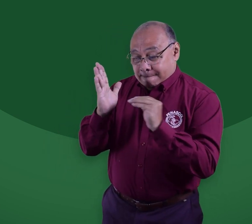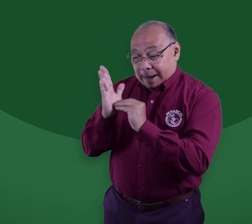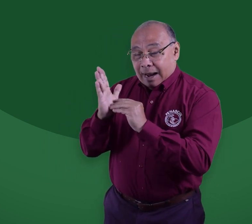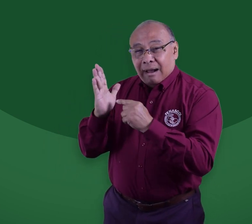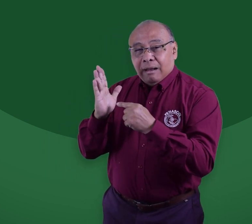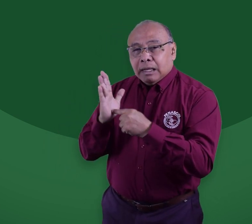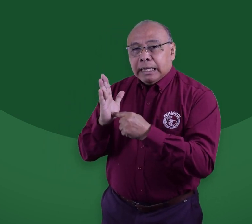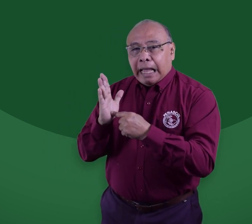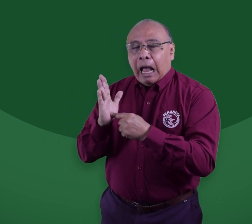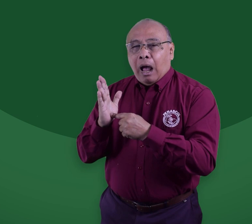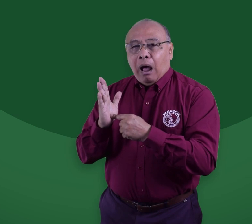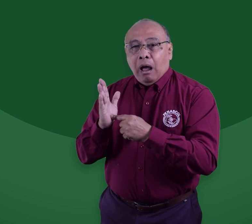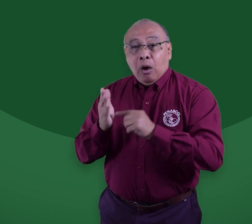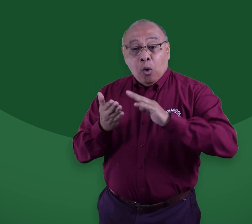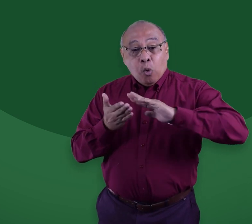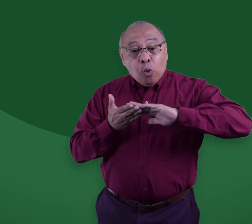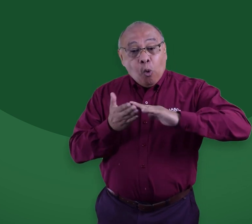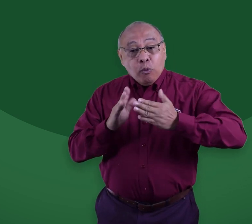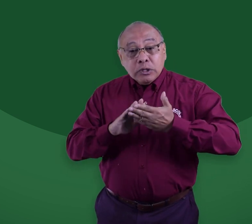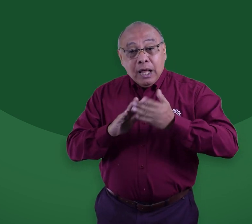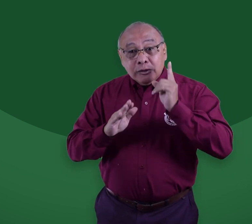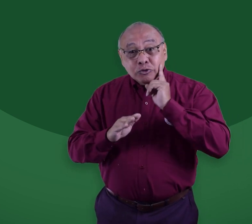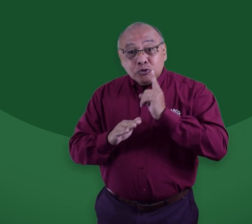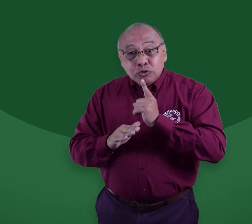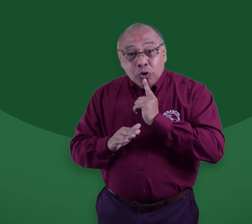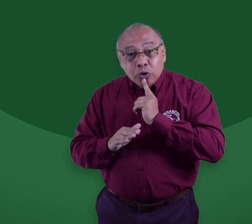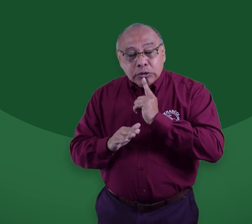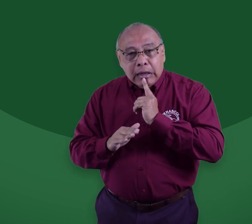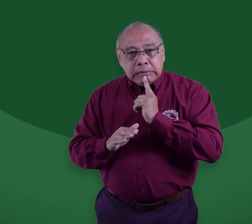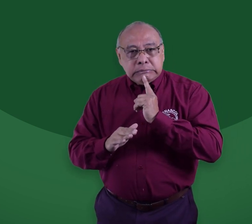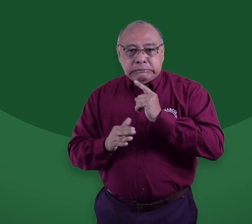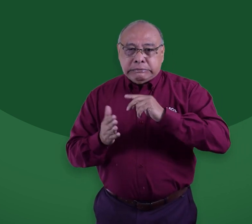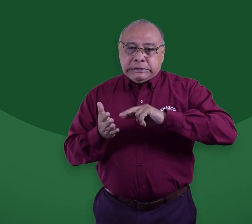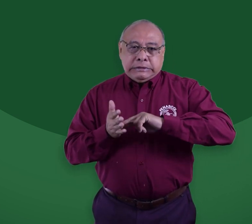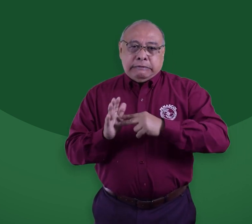se le nombrara como grupo étnico.